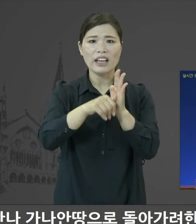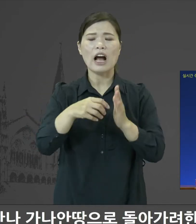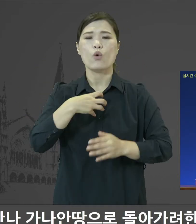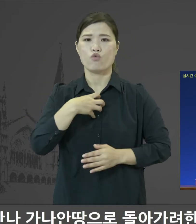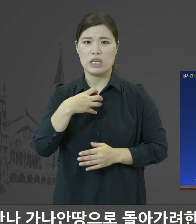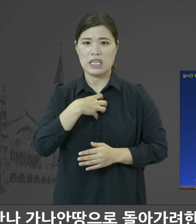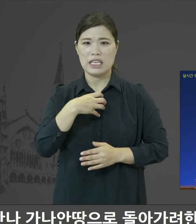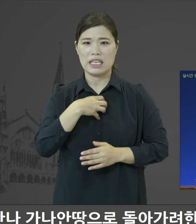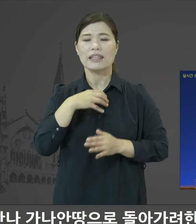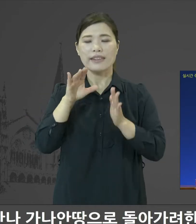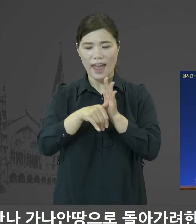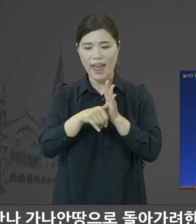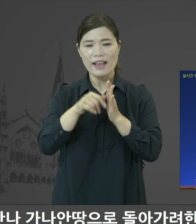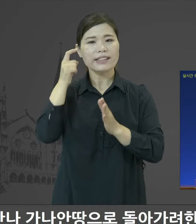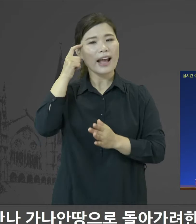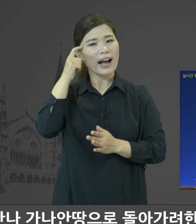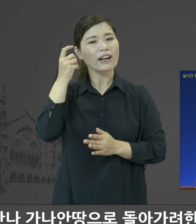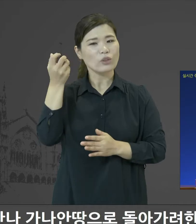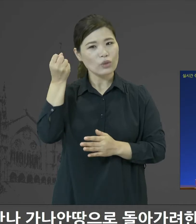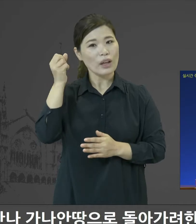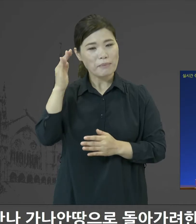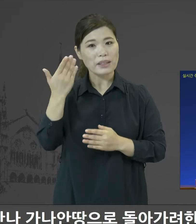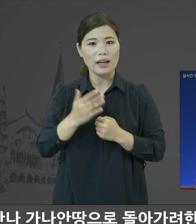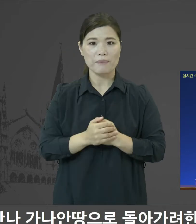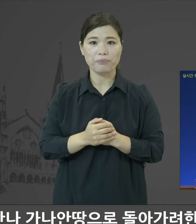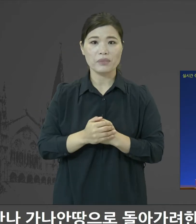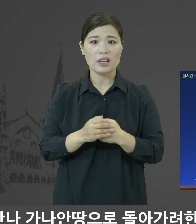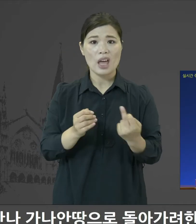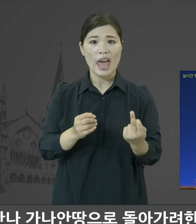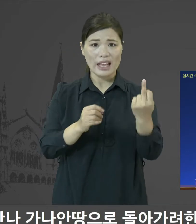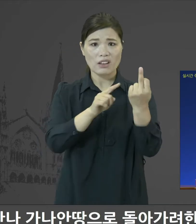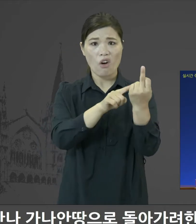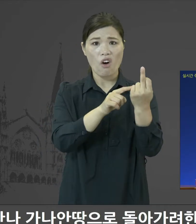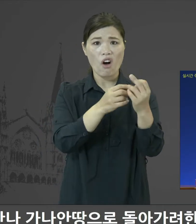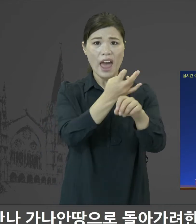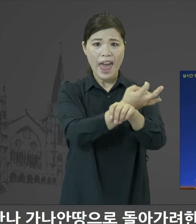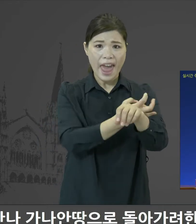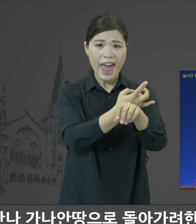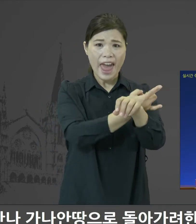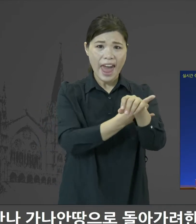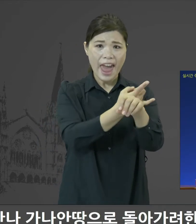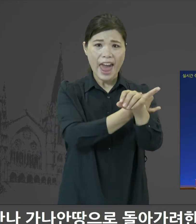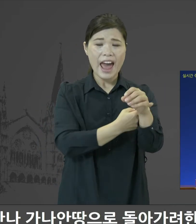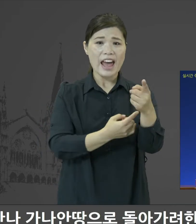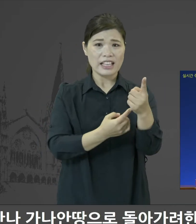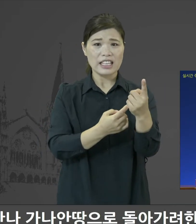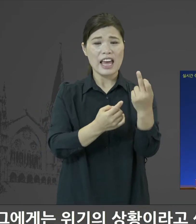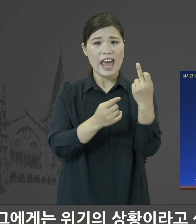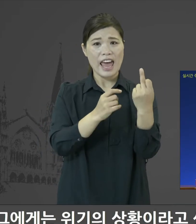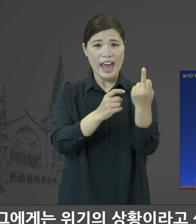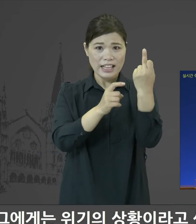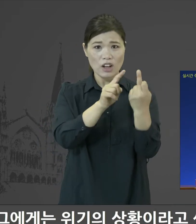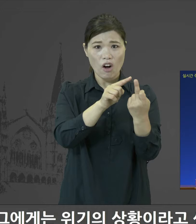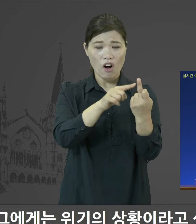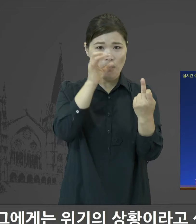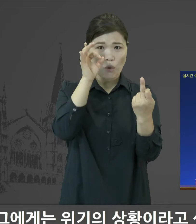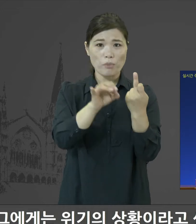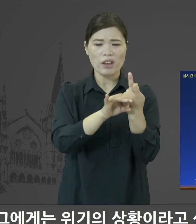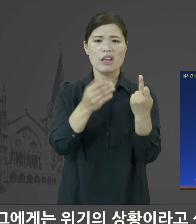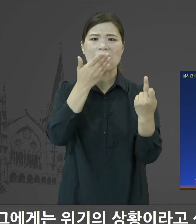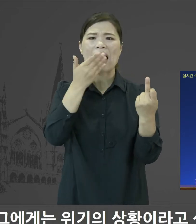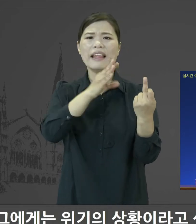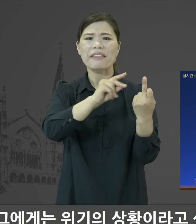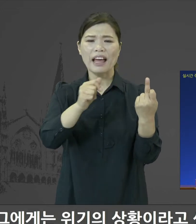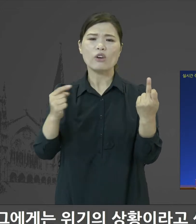생각이 듭니다. 에서의 용서를 반드시 구해야 되는데, 가나안 땅으로 꼭 돌아가야 되는데, 왜냐하면 가나안 땅은